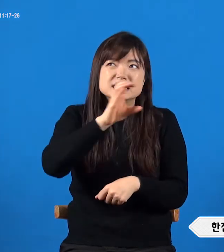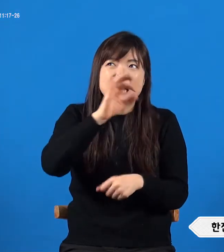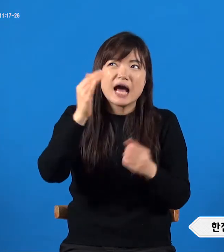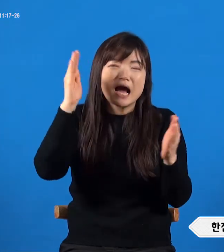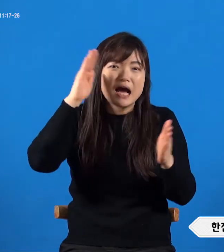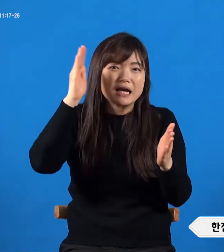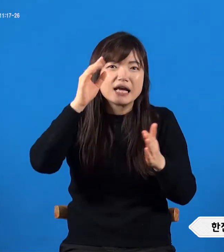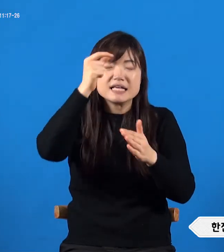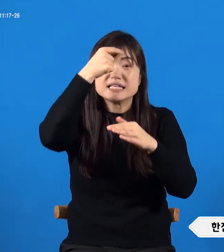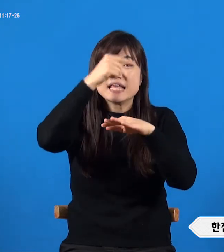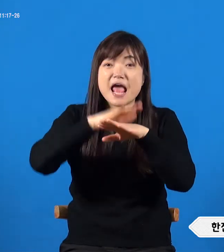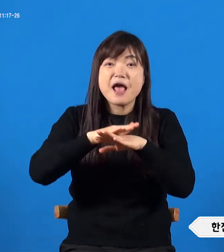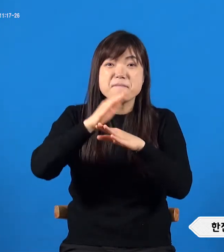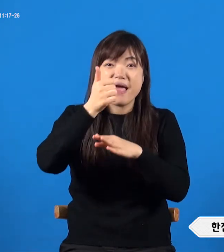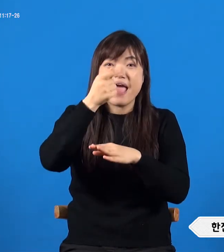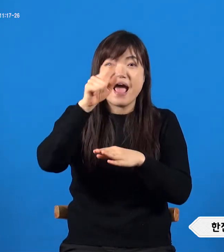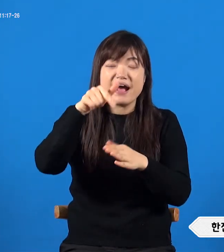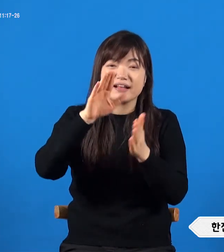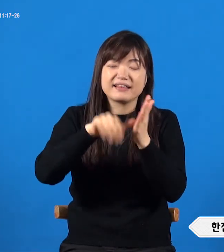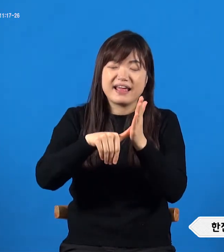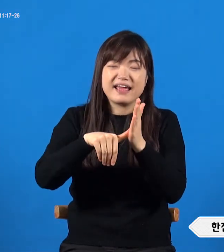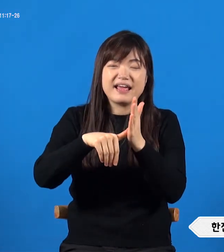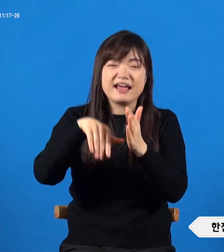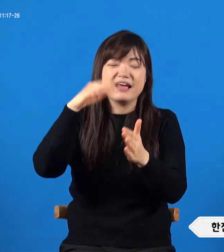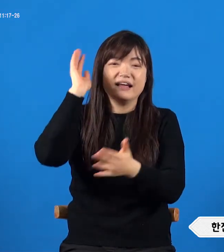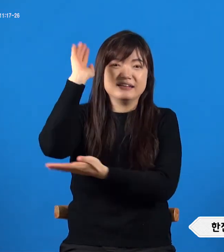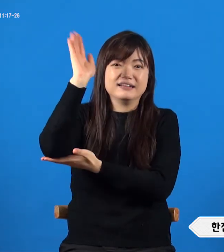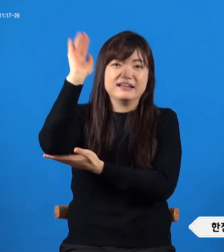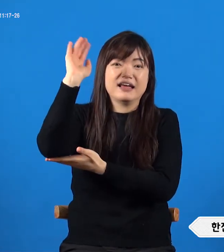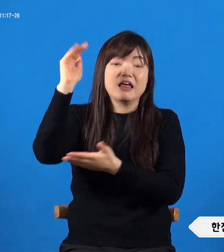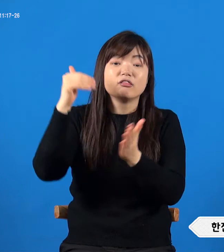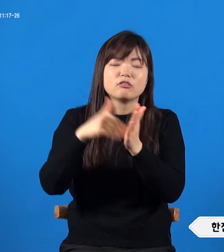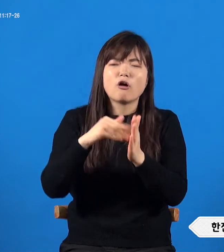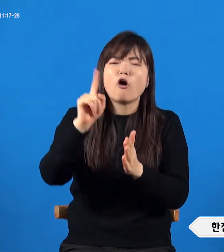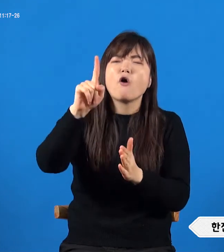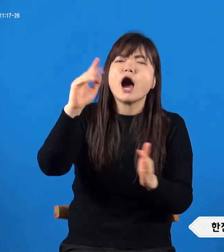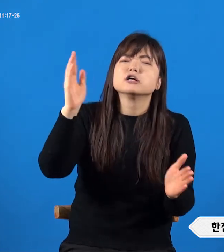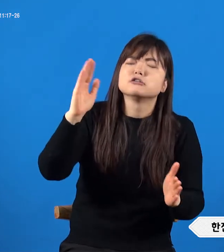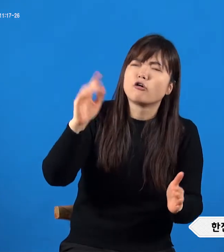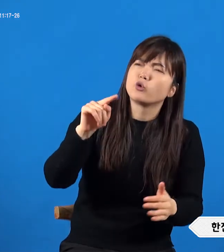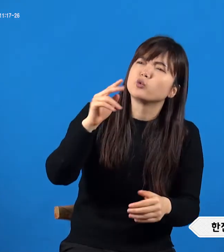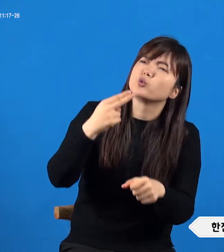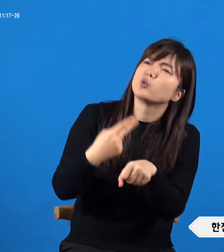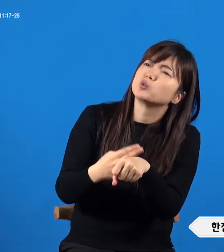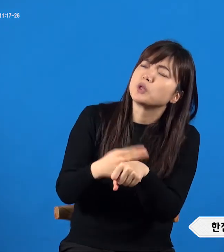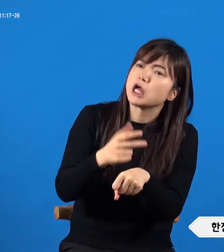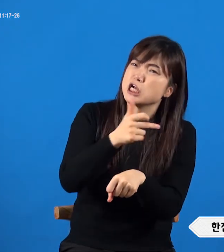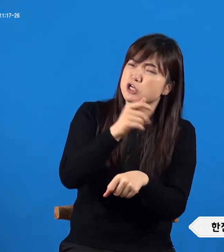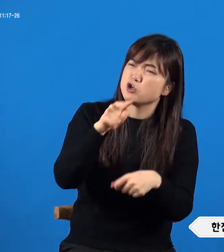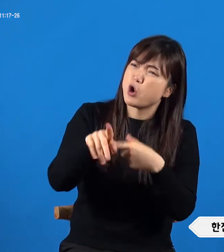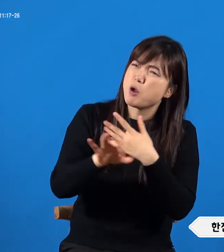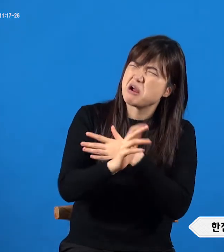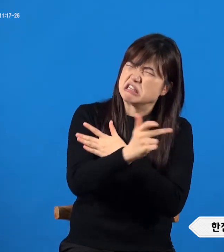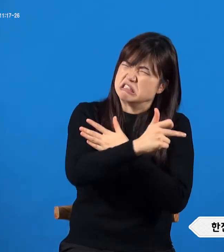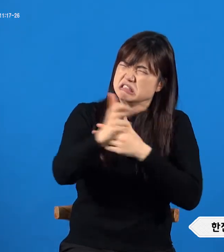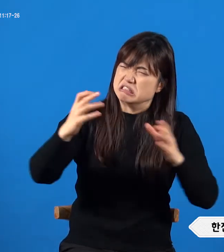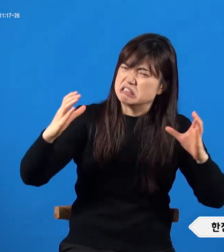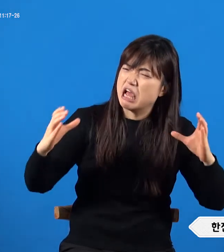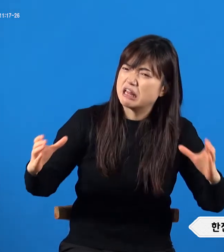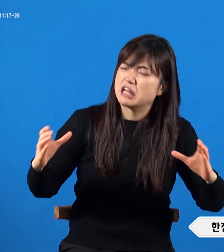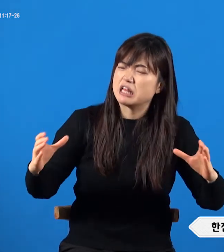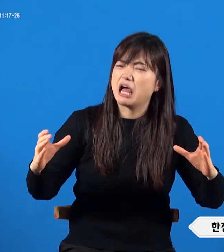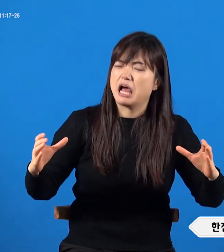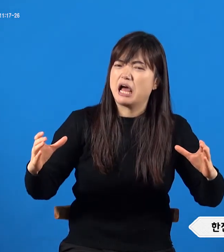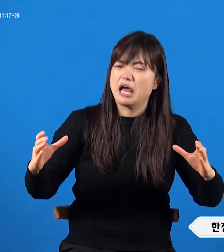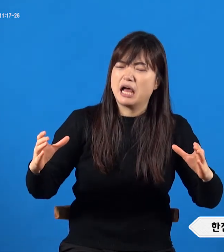때에 예배학 시간에 학생들 앞에서 얘기를 했더니 학생 하나가 교수님 그러면 큰 잔에다가